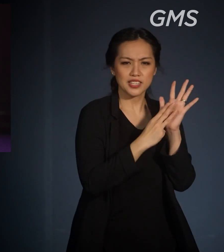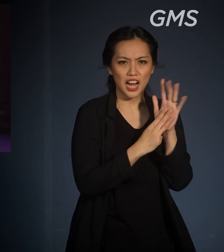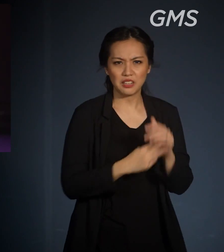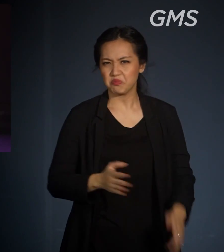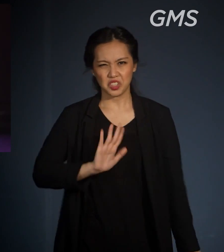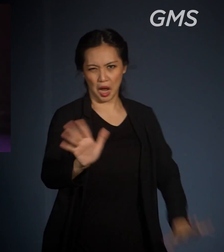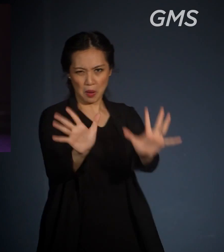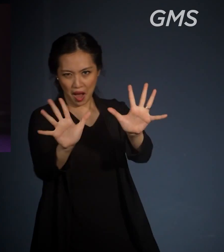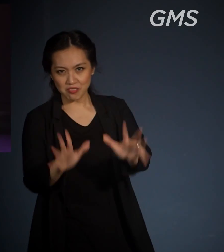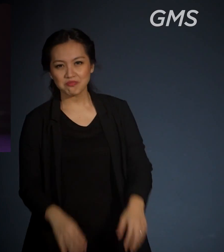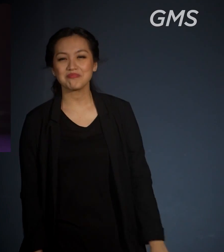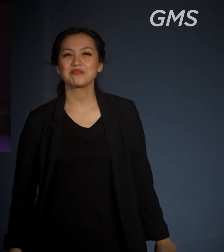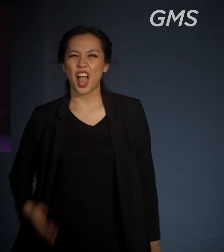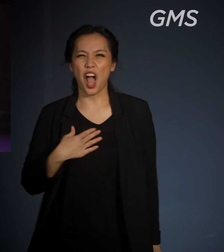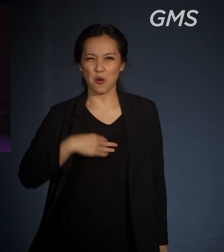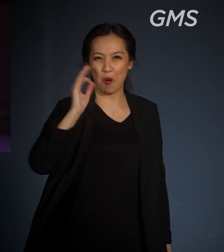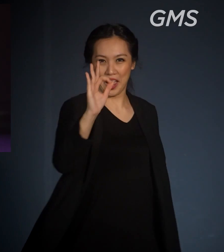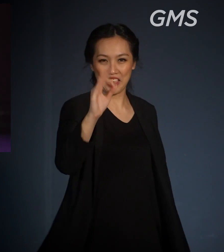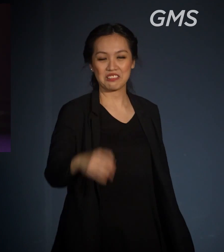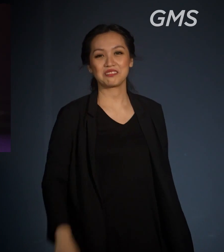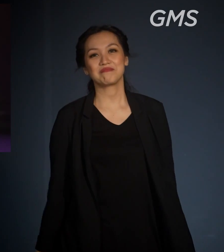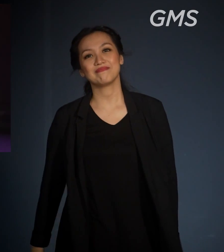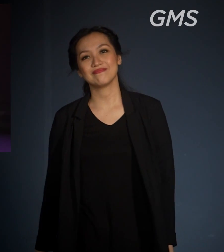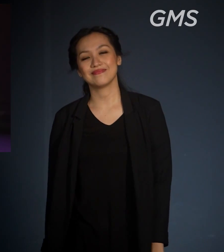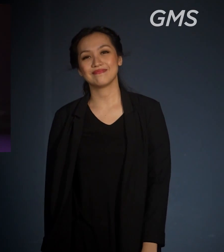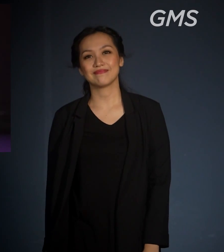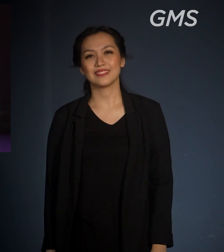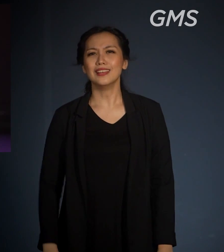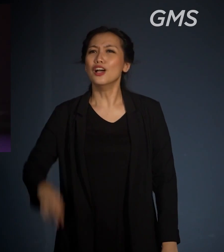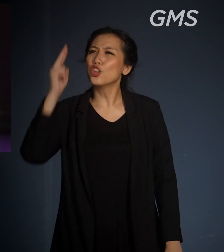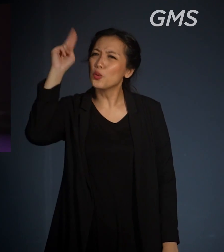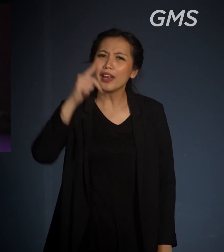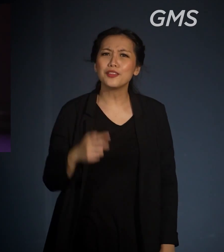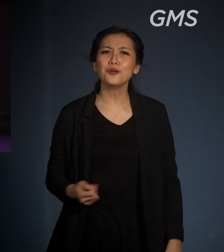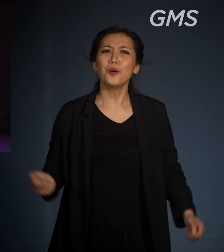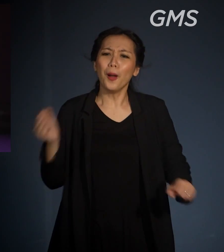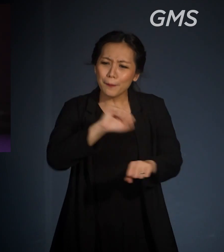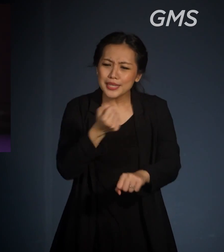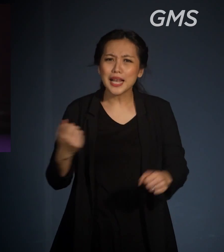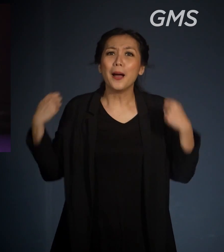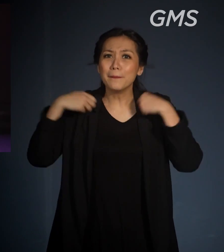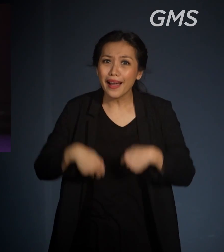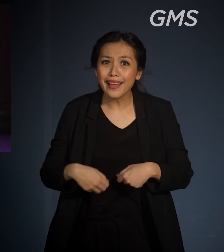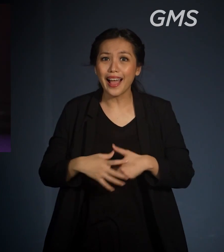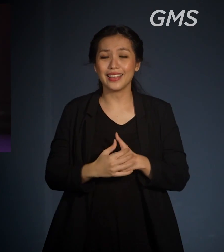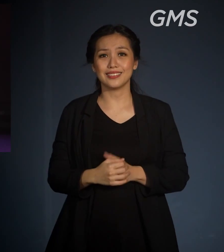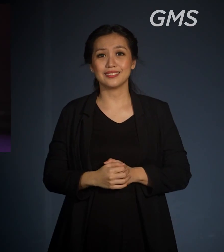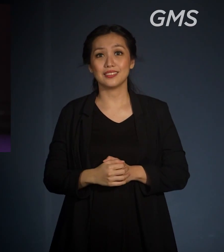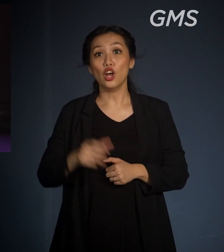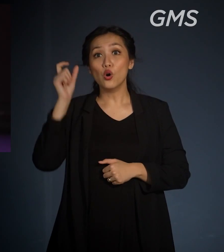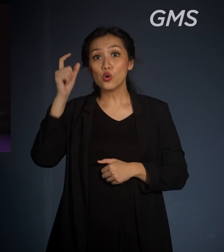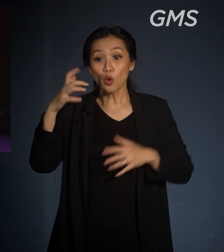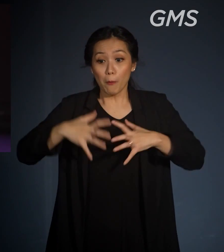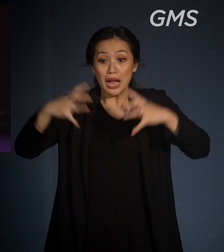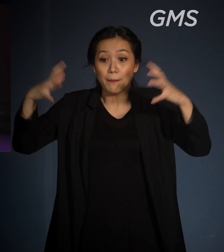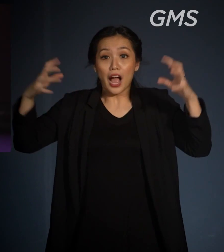masalah, saudara. Masalah dan tantangan itu bisa dipakai Tuhan, bisa berguna untuk apa?